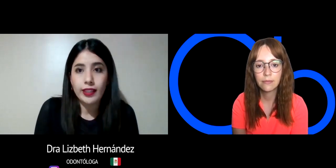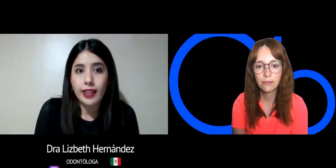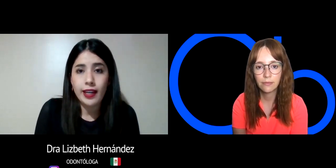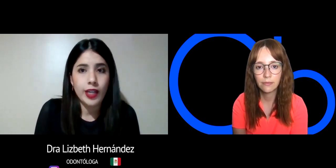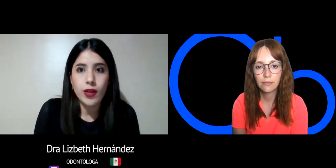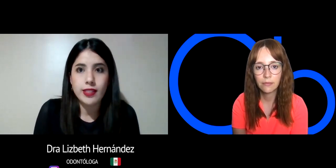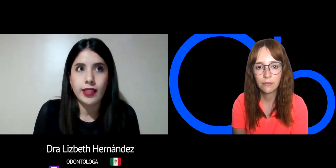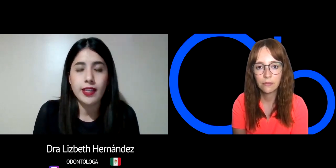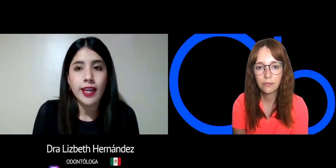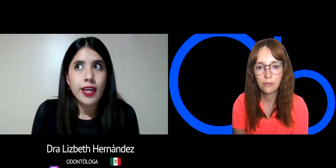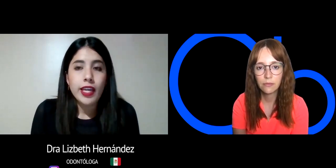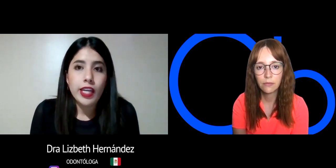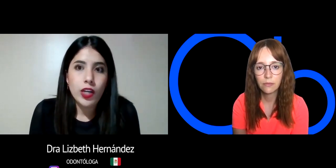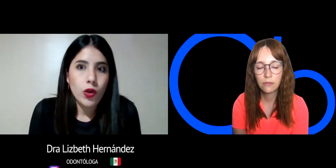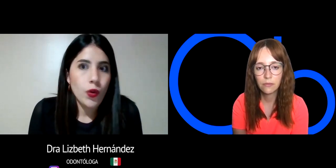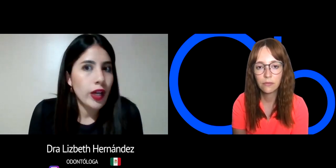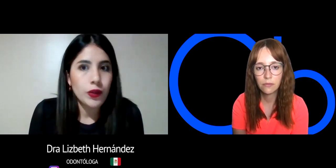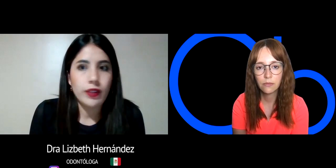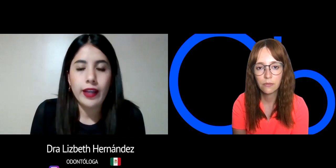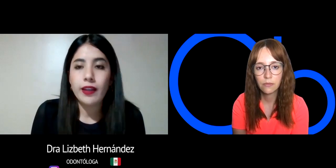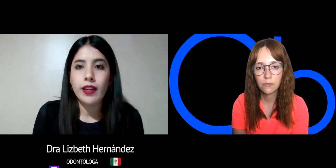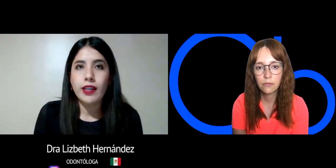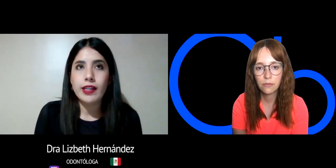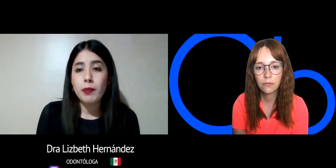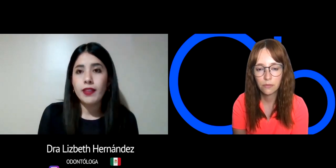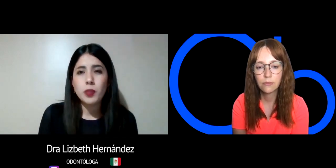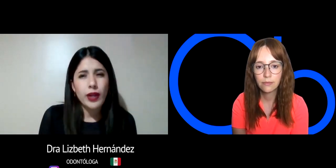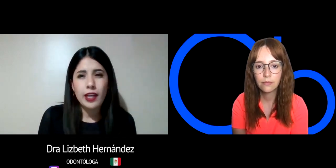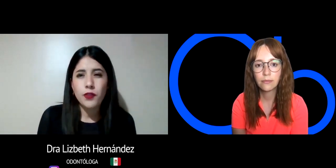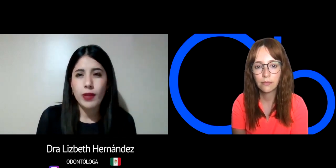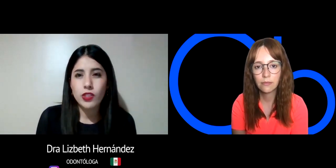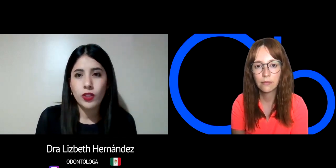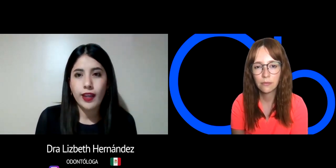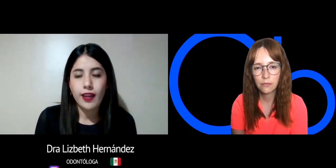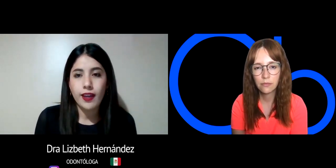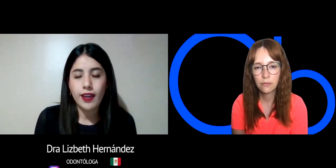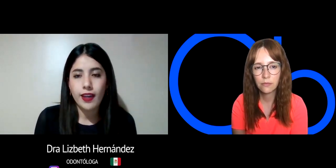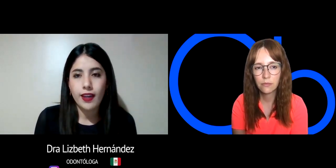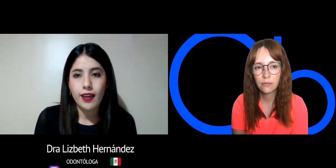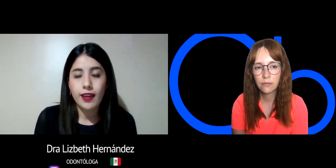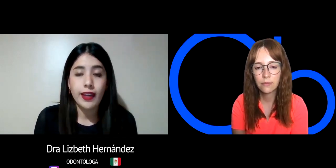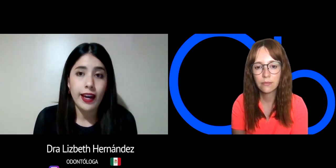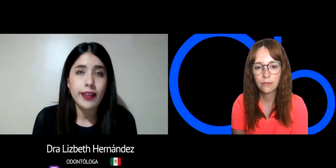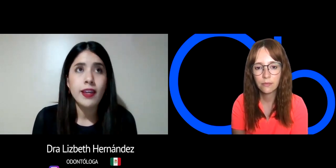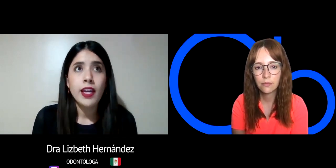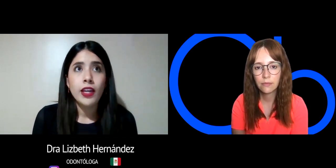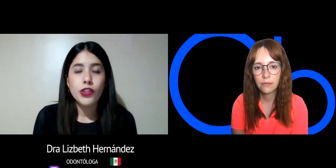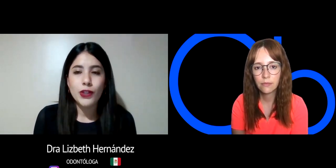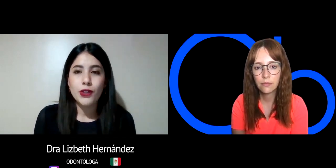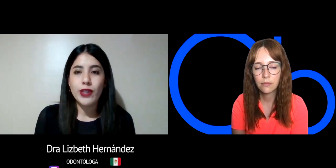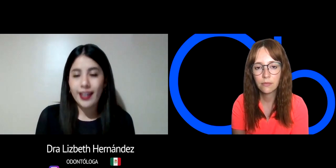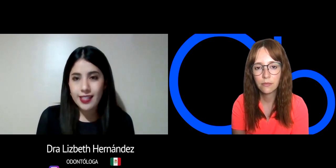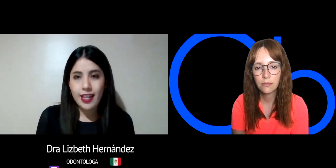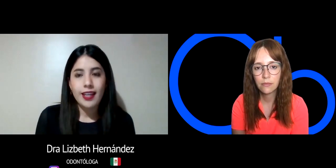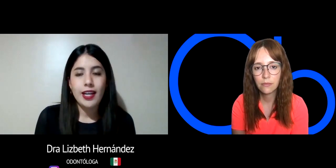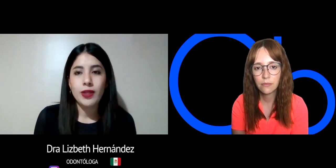consulta dental en lengua de señas y no encontré. Realmente es poca la información que hay. Yo